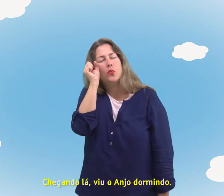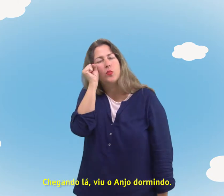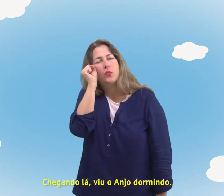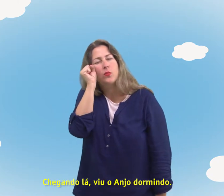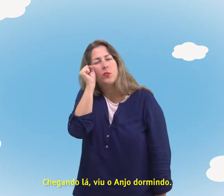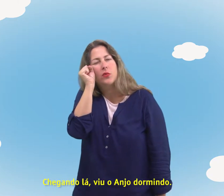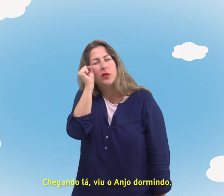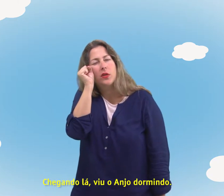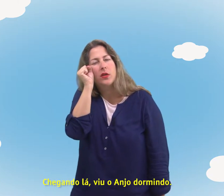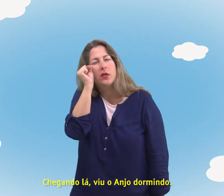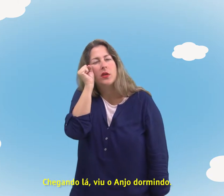anjo dormindo